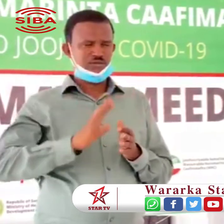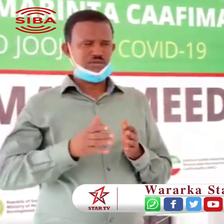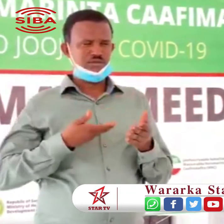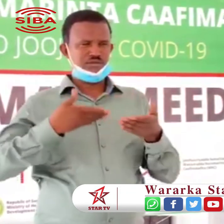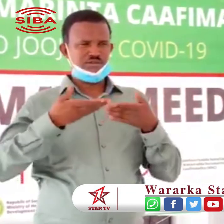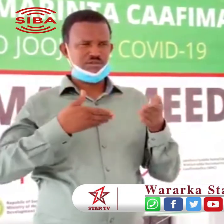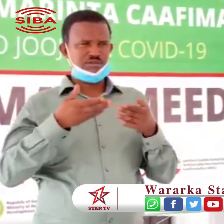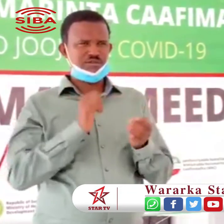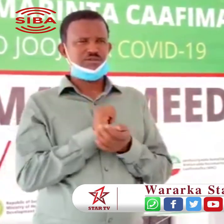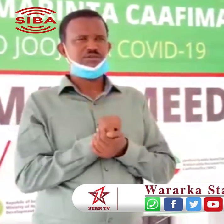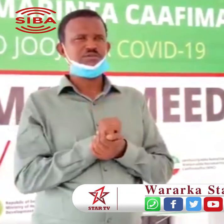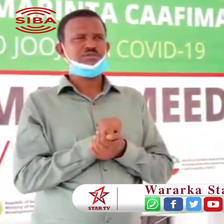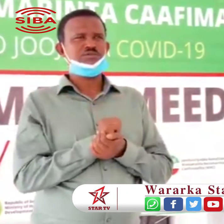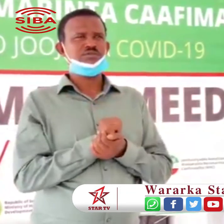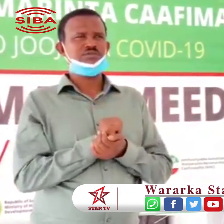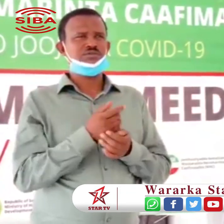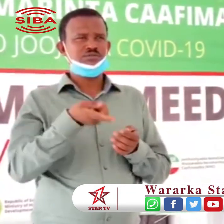sidii caadadu ahayd